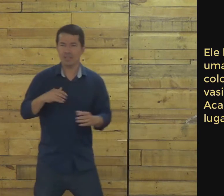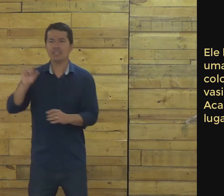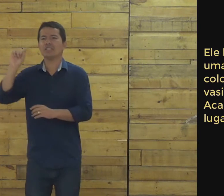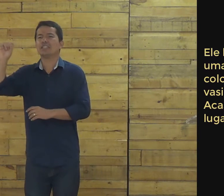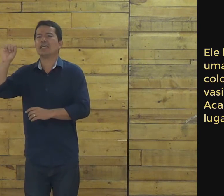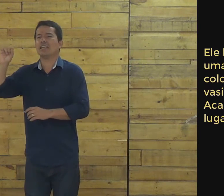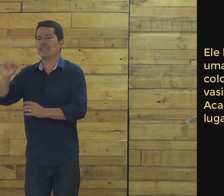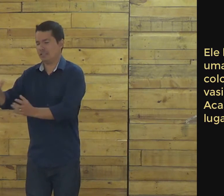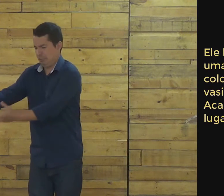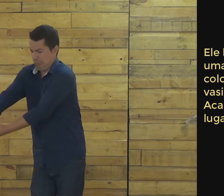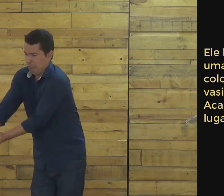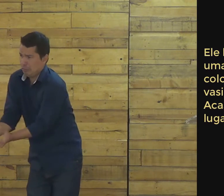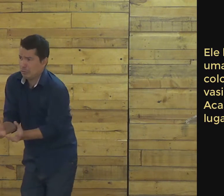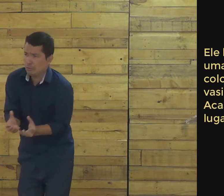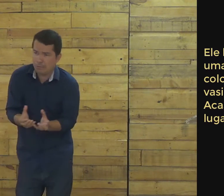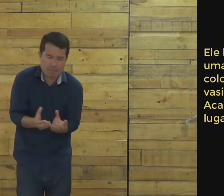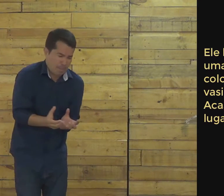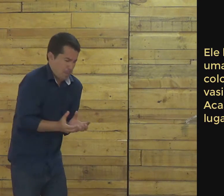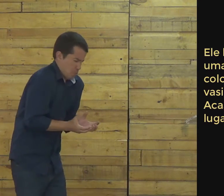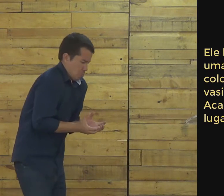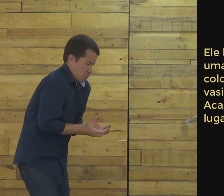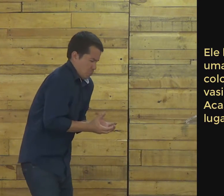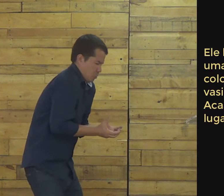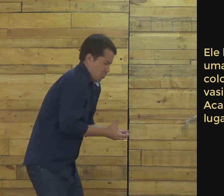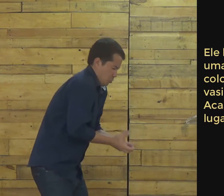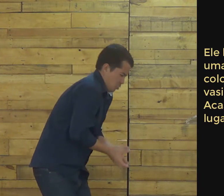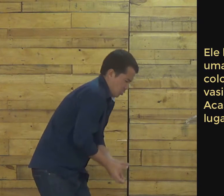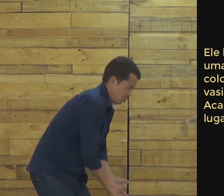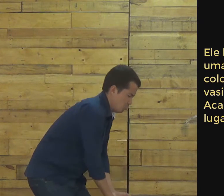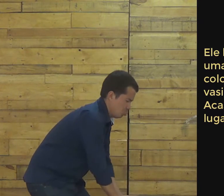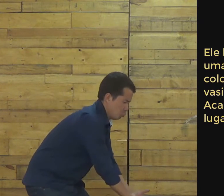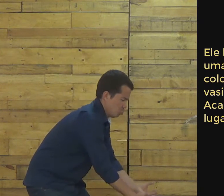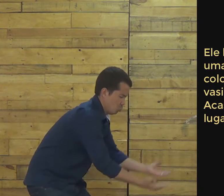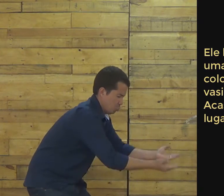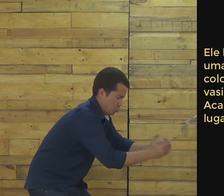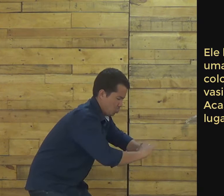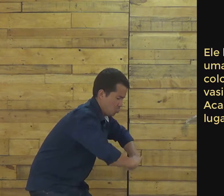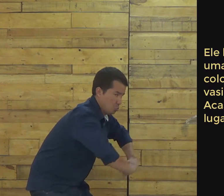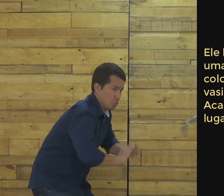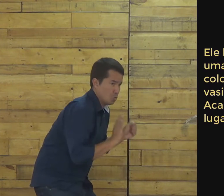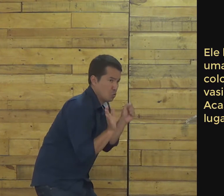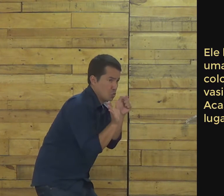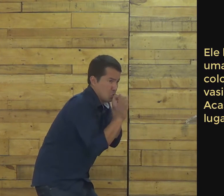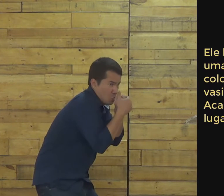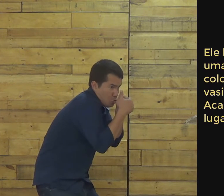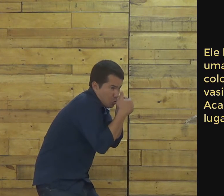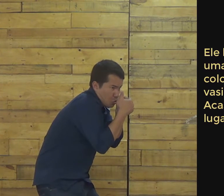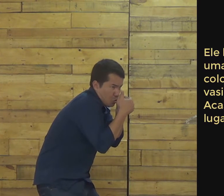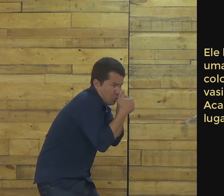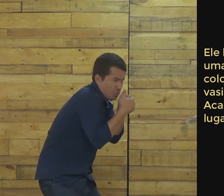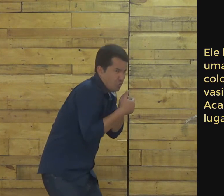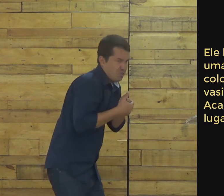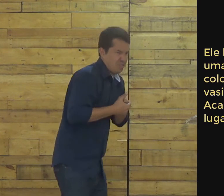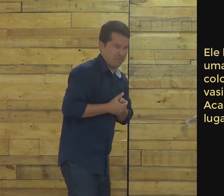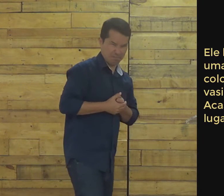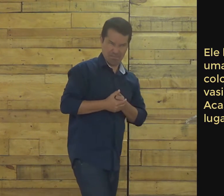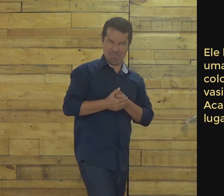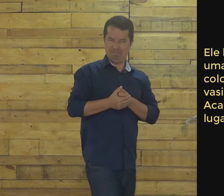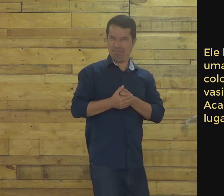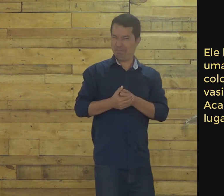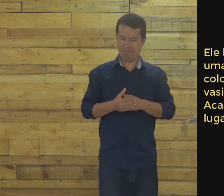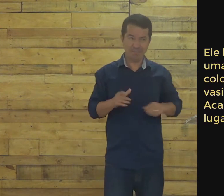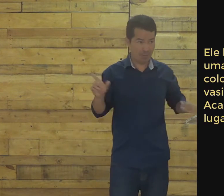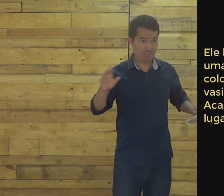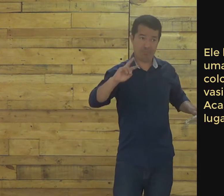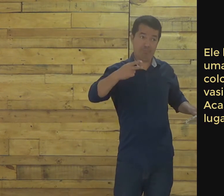Deixa eu explicar para vocês. Quem traz uma candeia para ser colocado debaixo de uma vasilha?